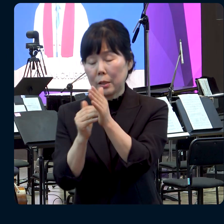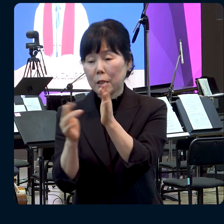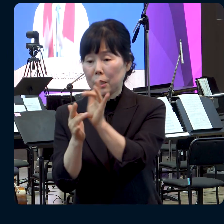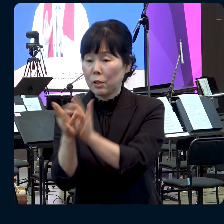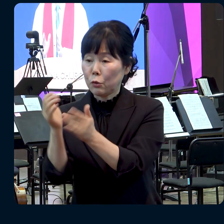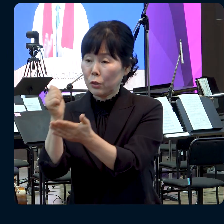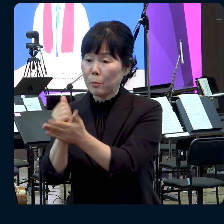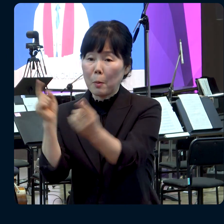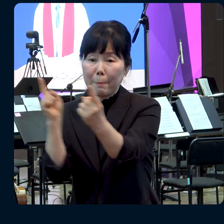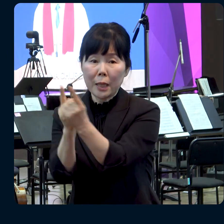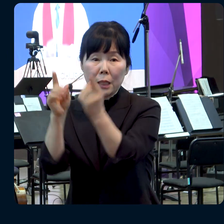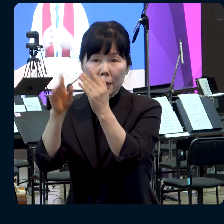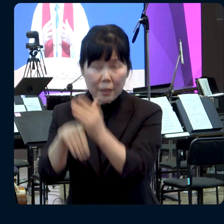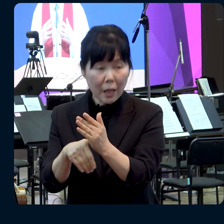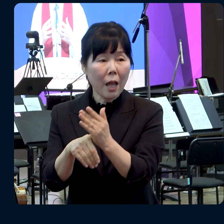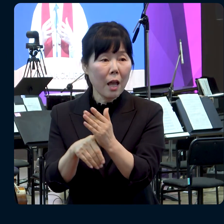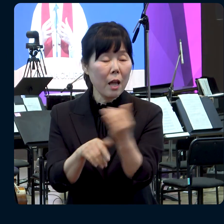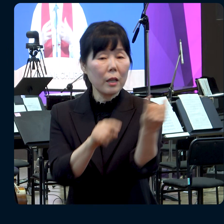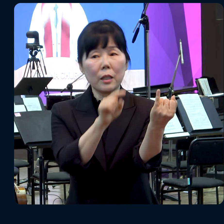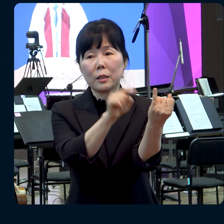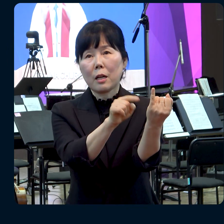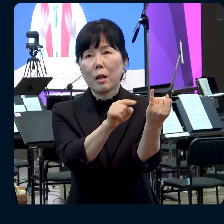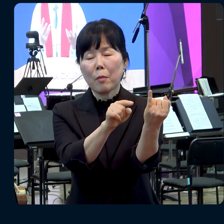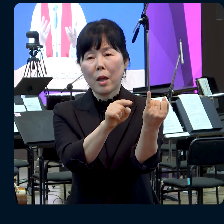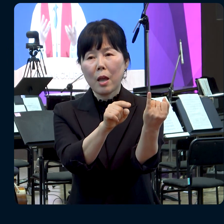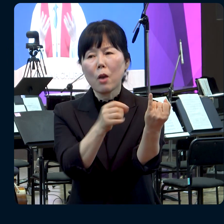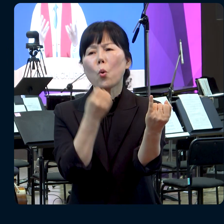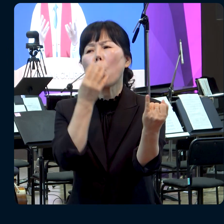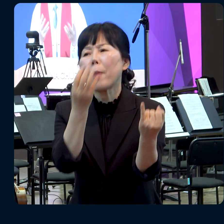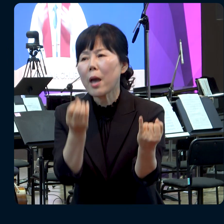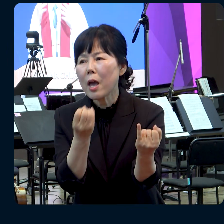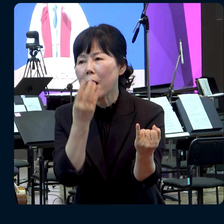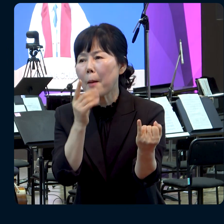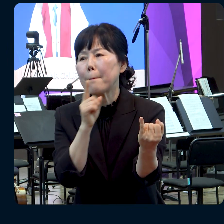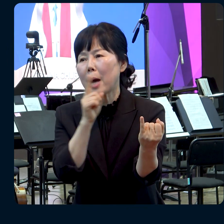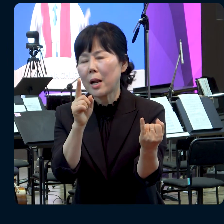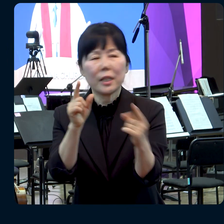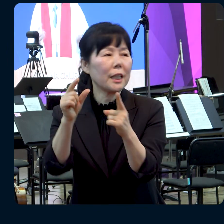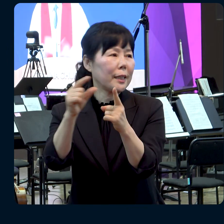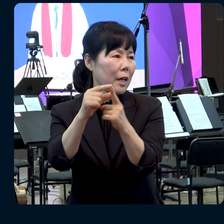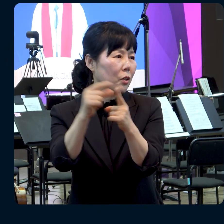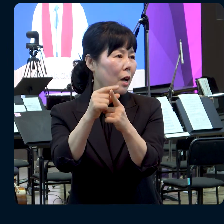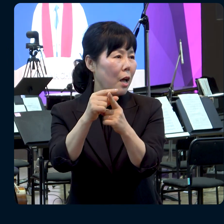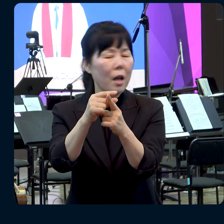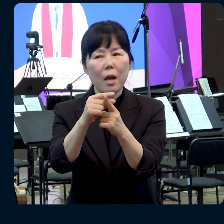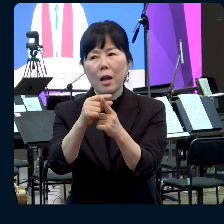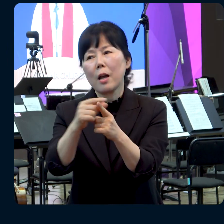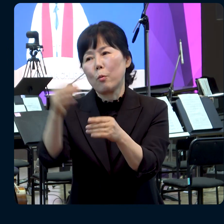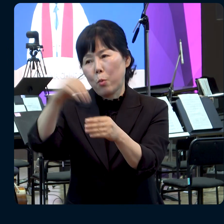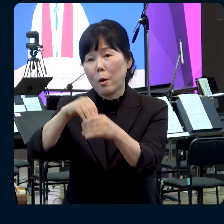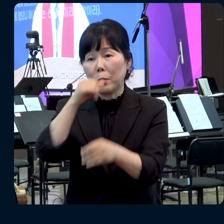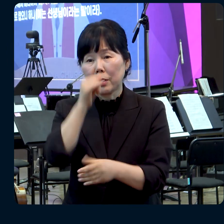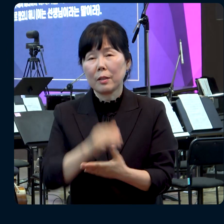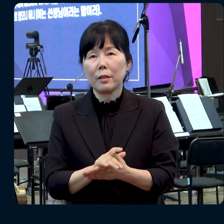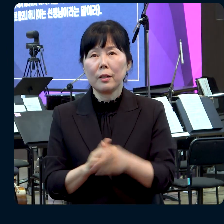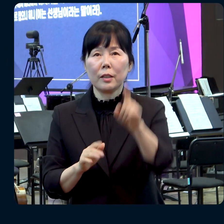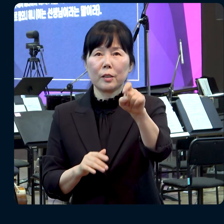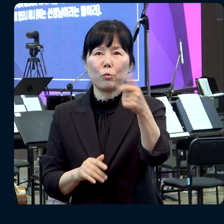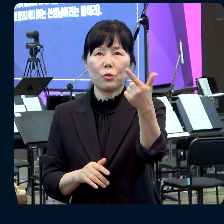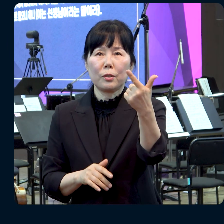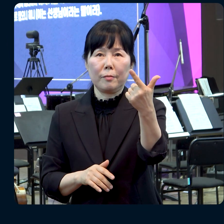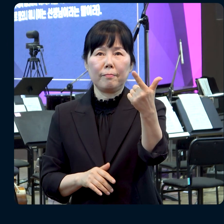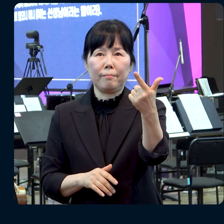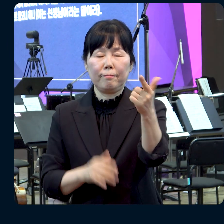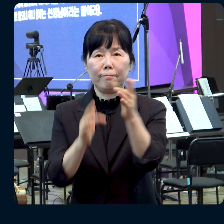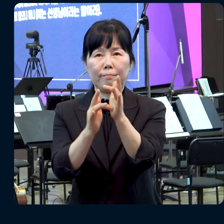만났을 때 그때 막달라 마리아가 했던 그 말, 거기에 그대로 다 들어가 있습니다. 우리 16절 말씀을 같이